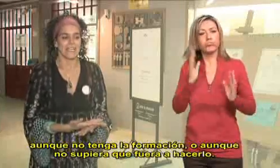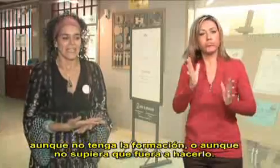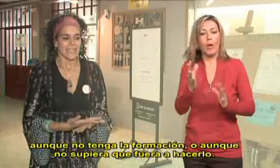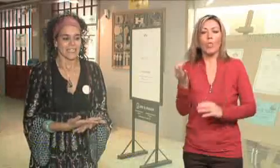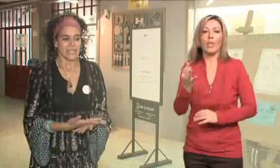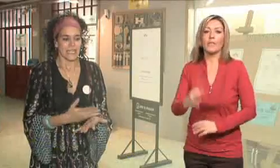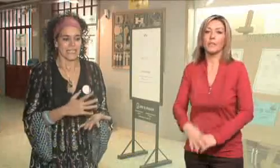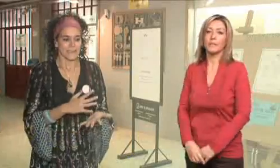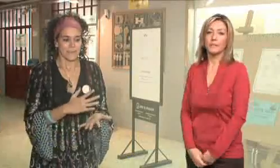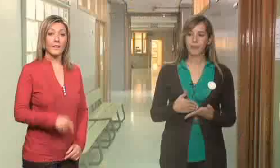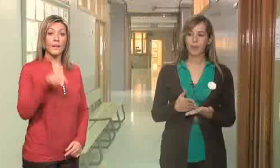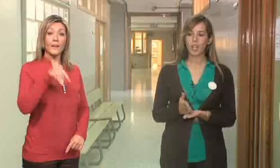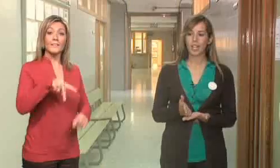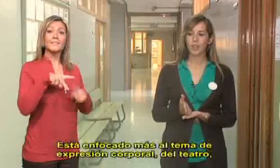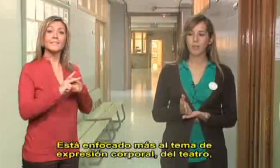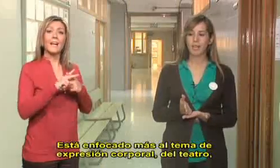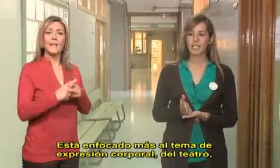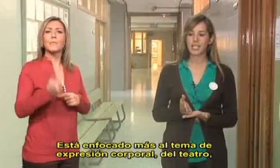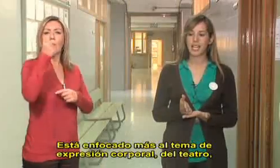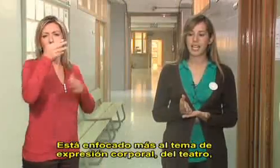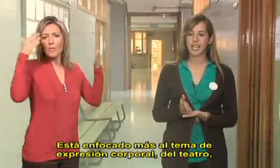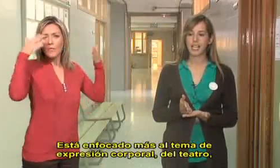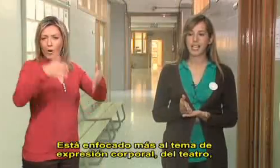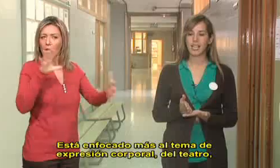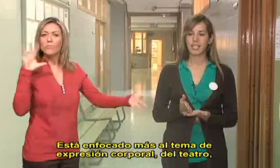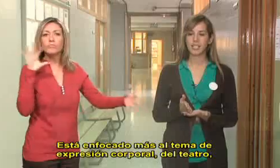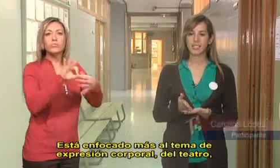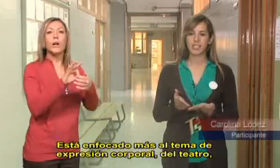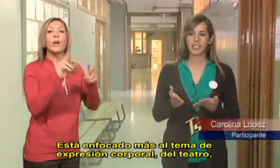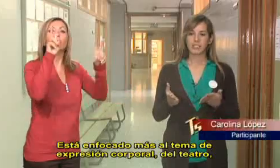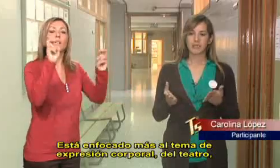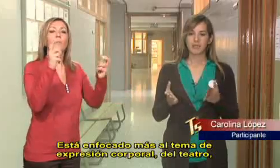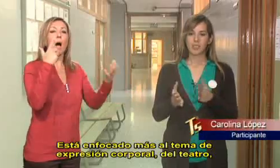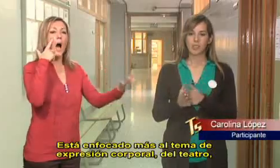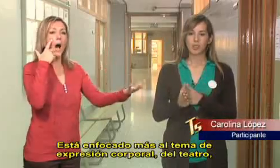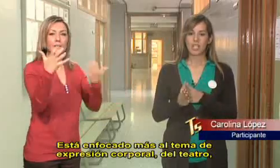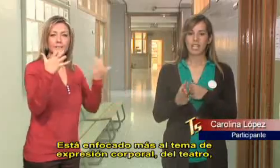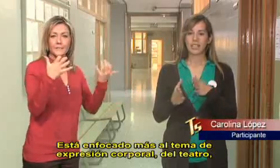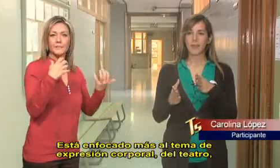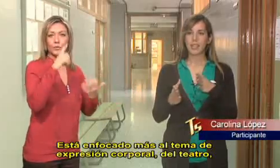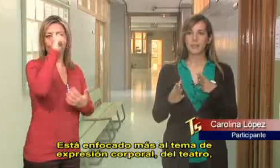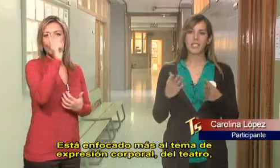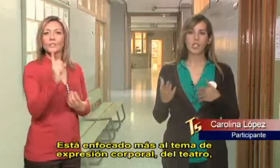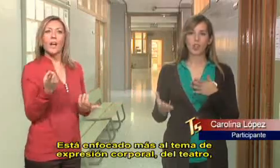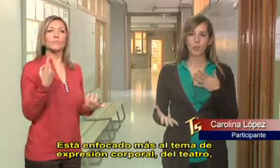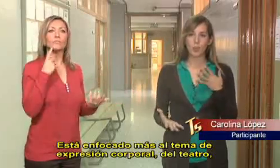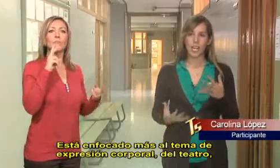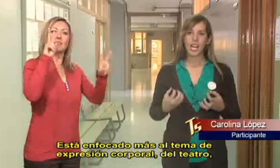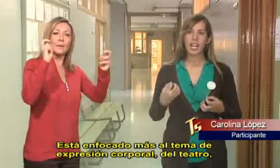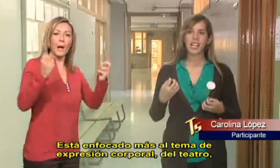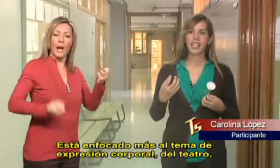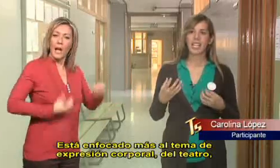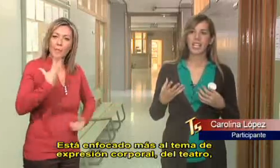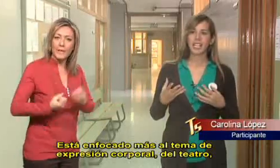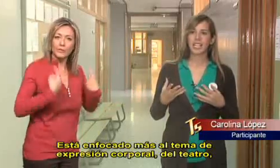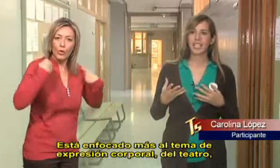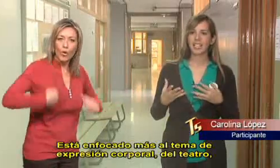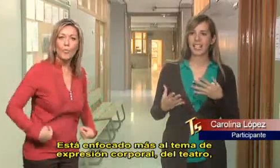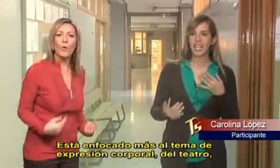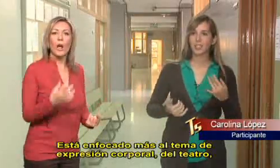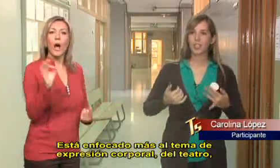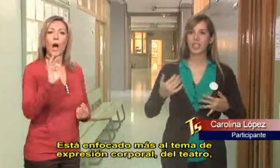hacerlo. He enfocado más al tema de expresión corporal,